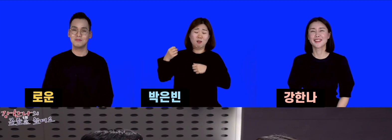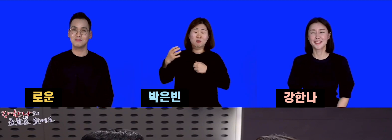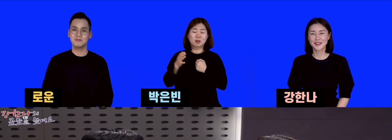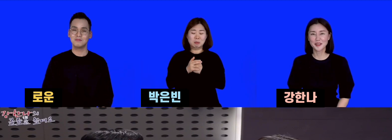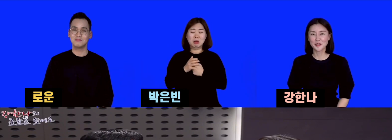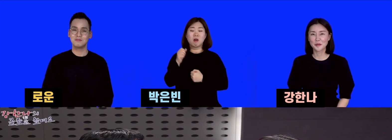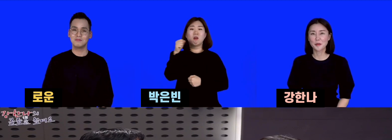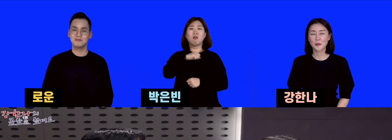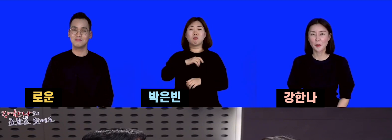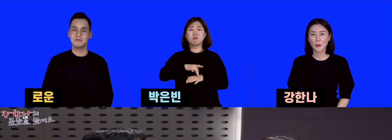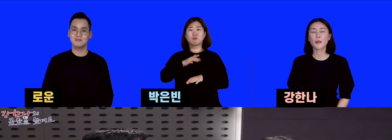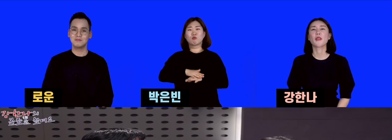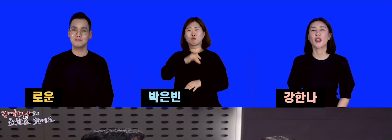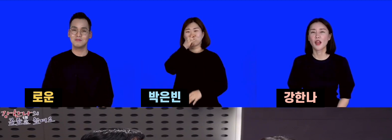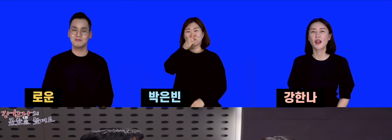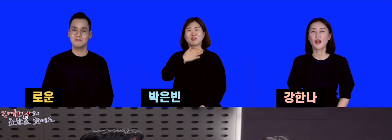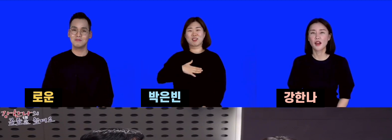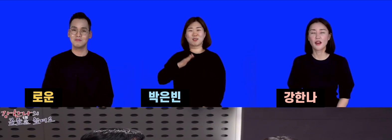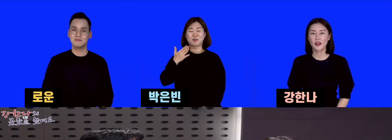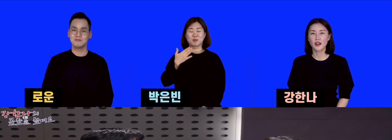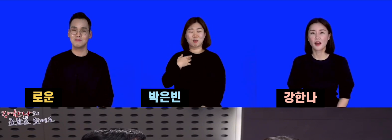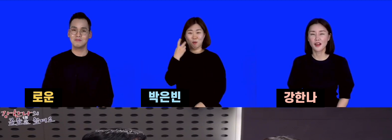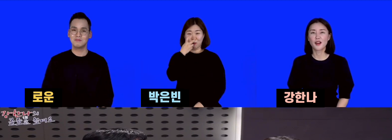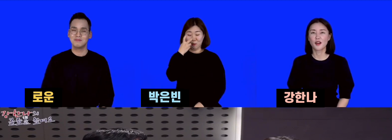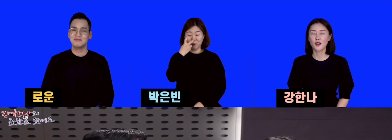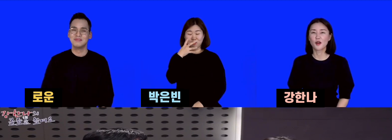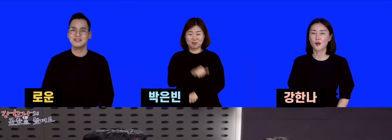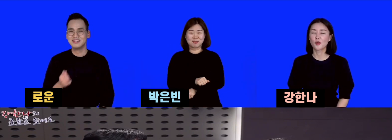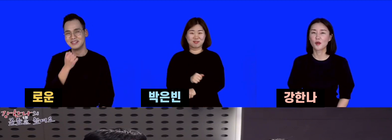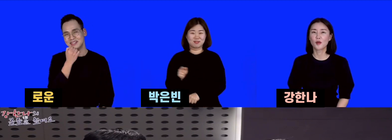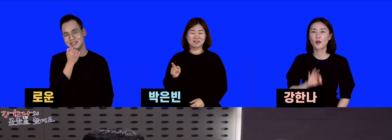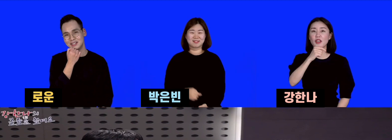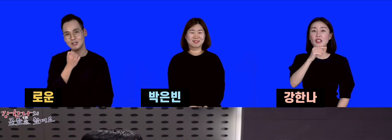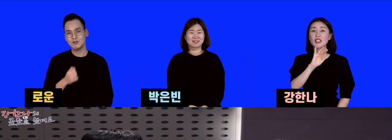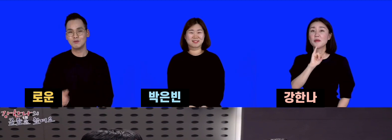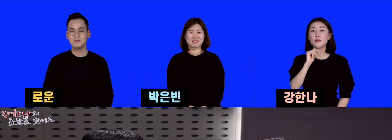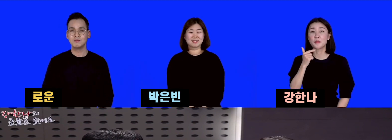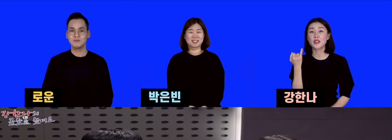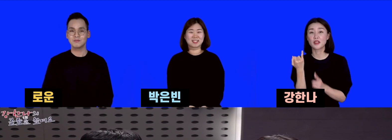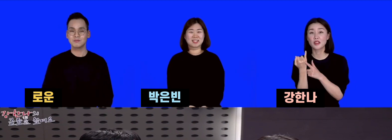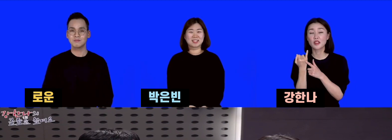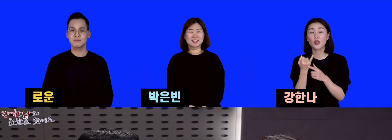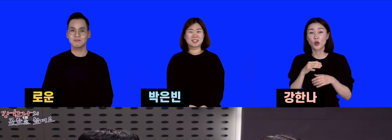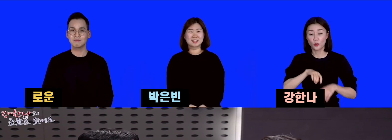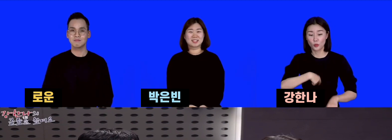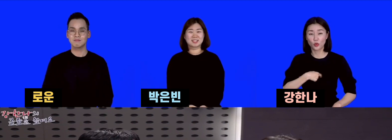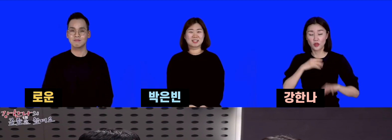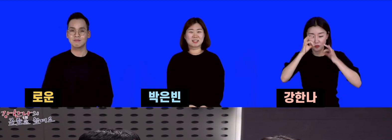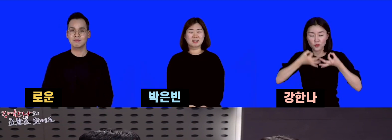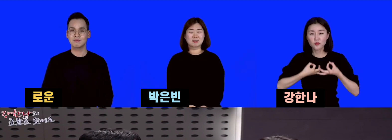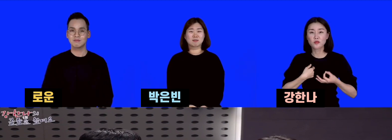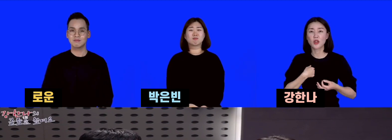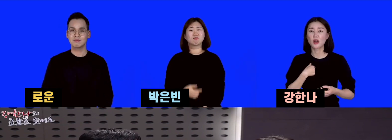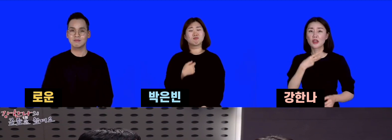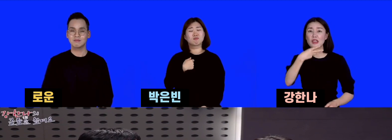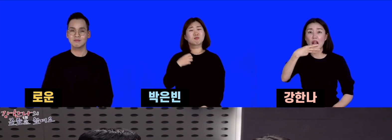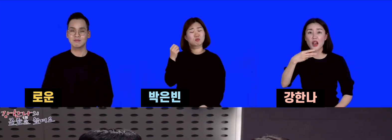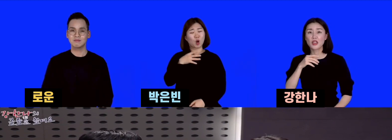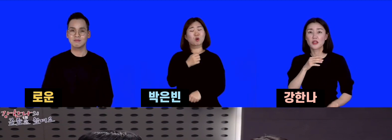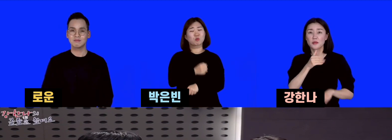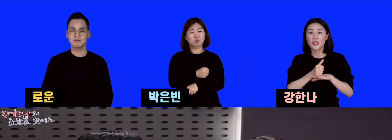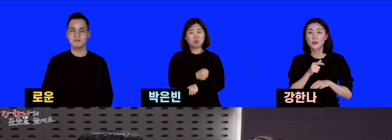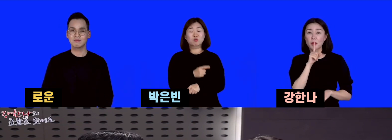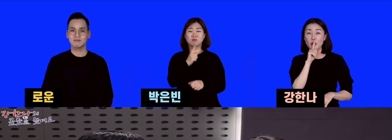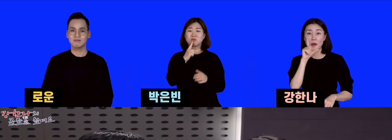제가 아 나에게 그런 버릇이 있구나를 알게 되었어요 관찰력이 좋더라고요 은빈 씨는 스스로 수고하셨습니다 하는지 몰랐구나 그냥